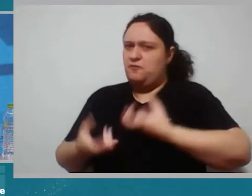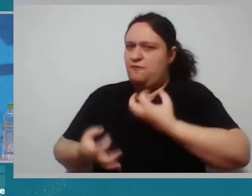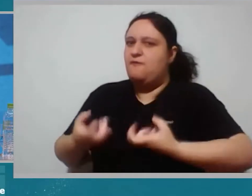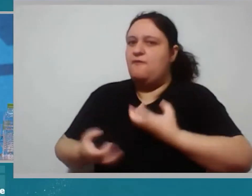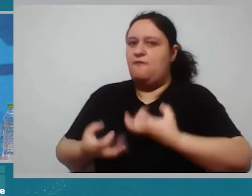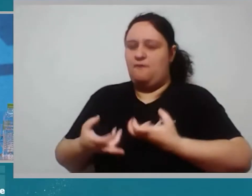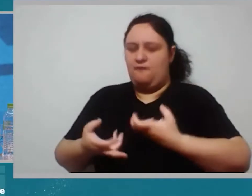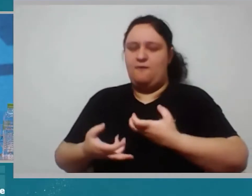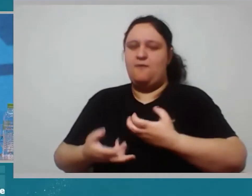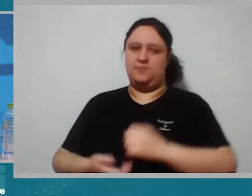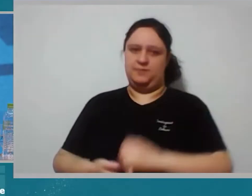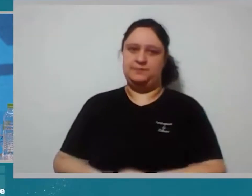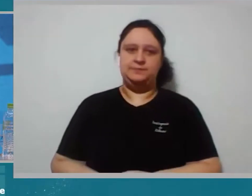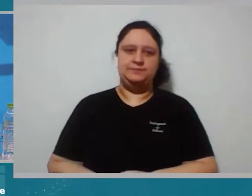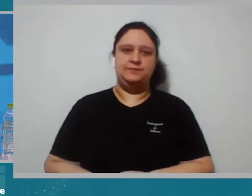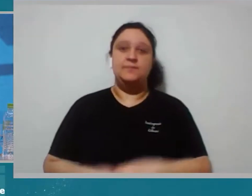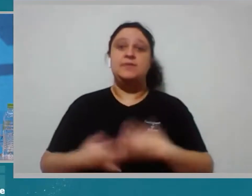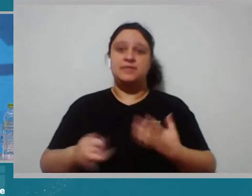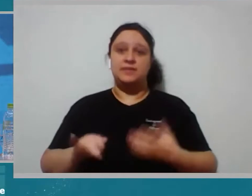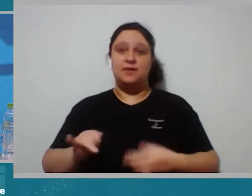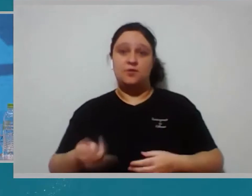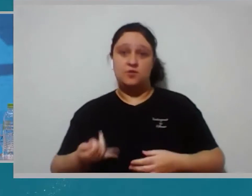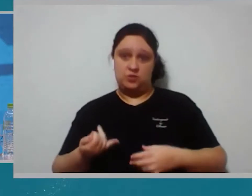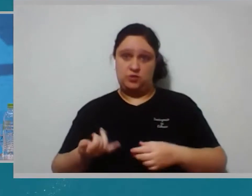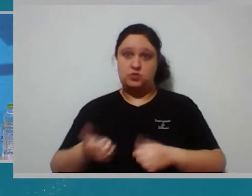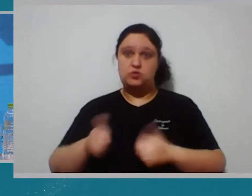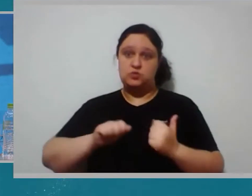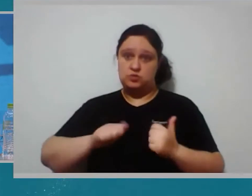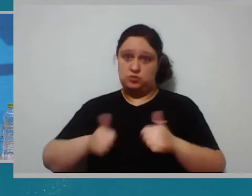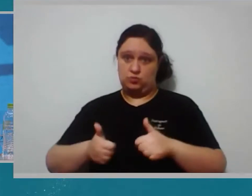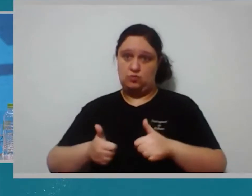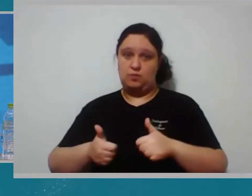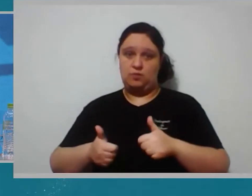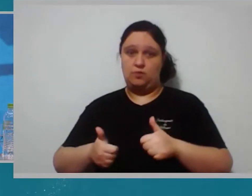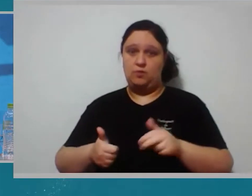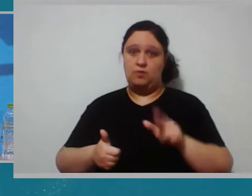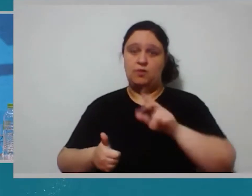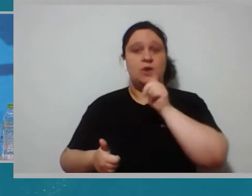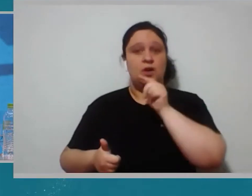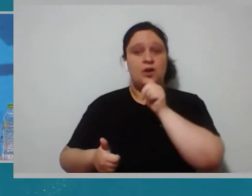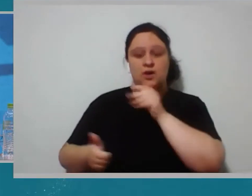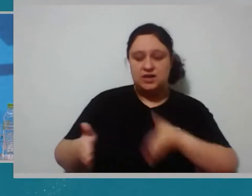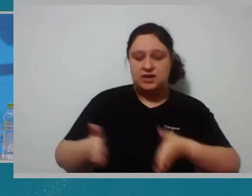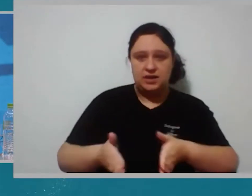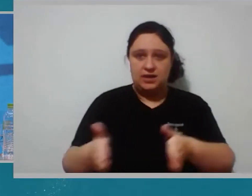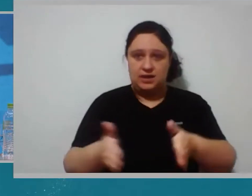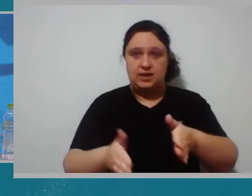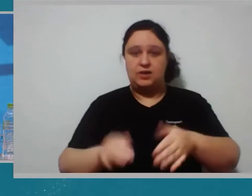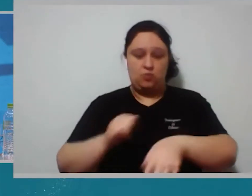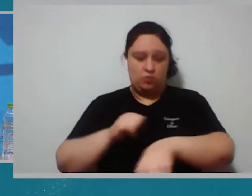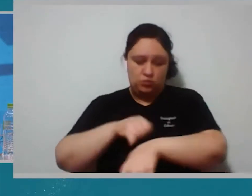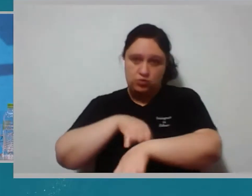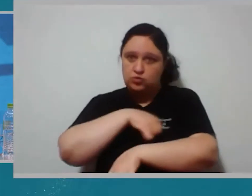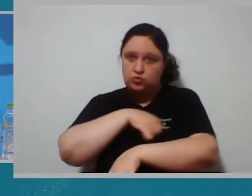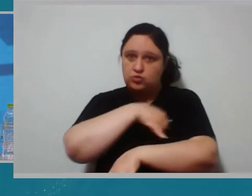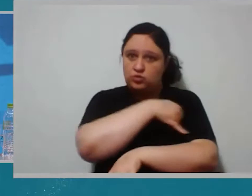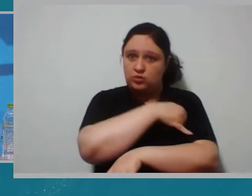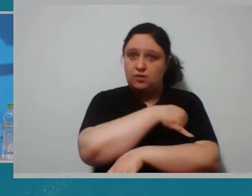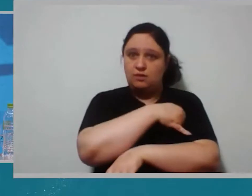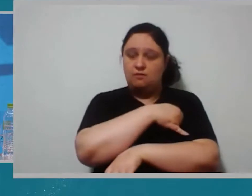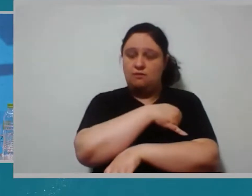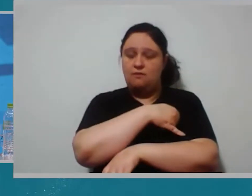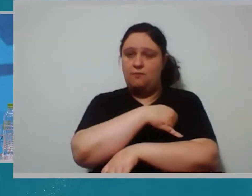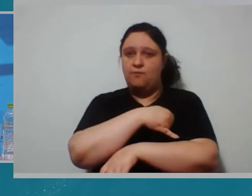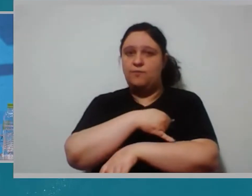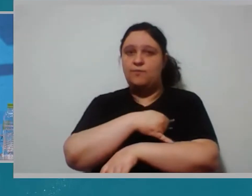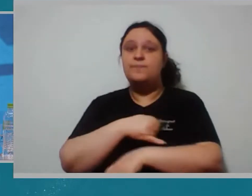O João Batista, lá no Rio Jordão, ele batizava com água, apenas para